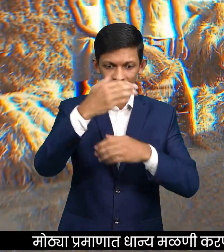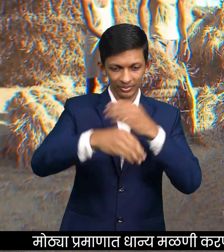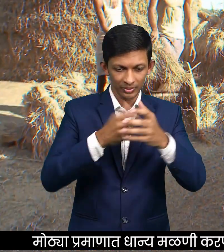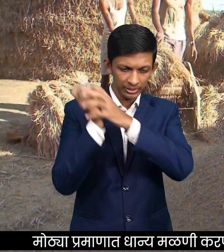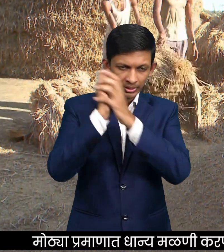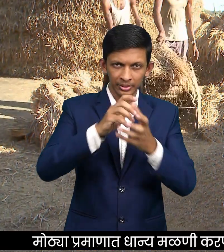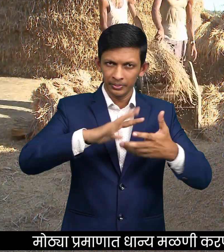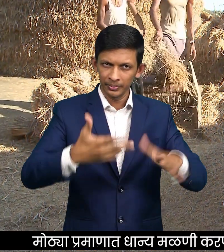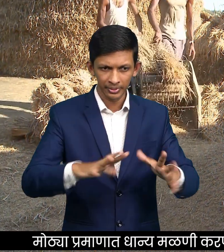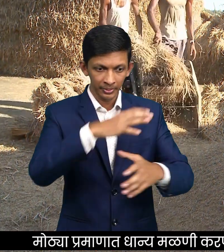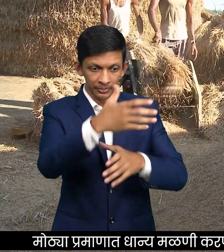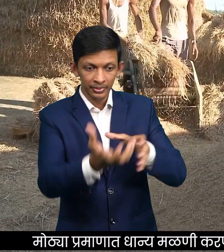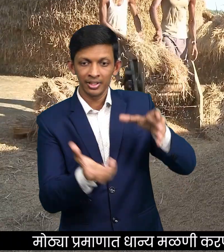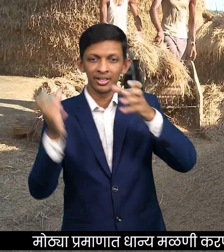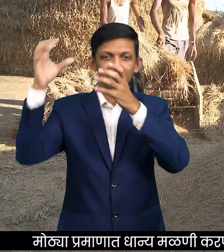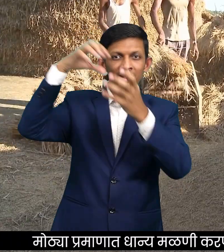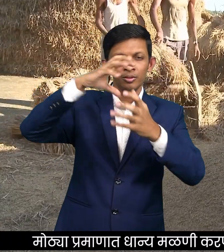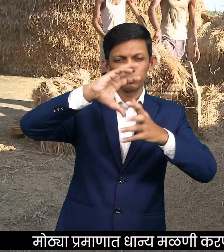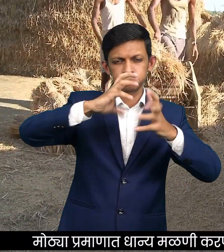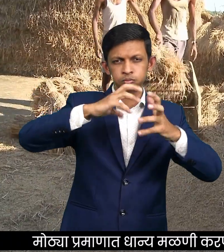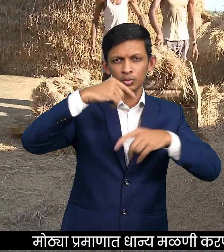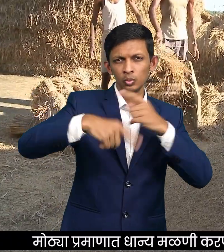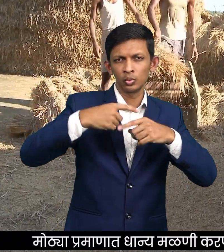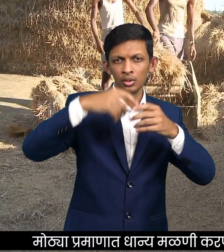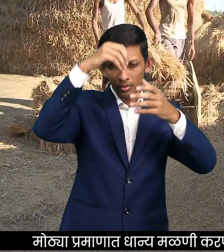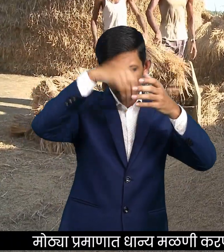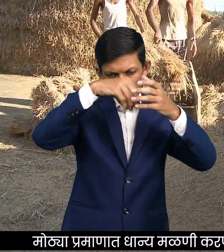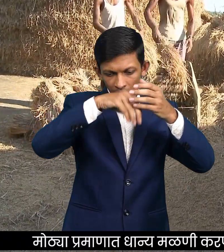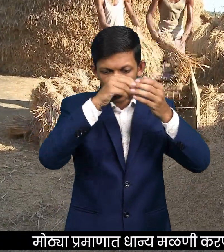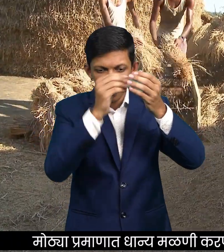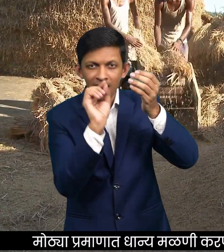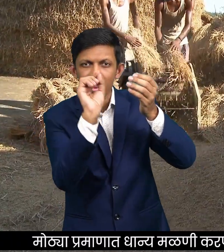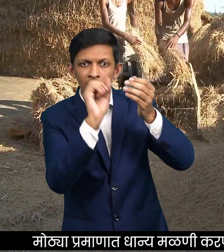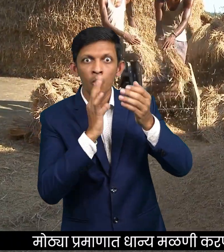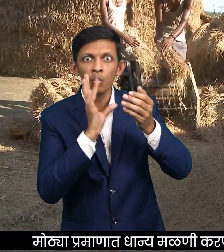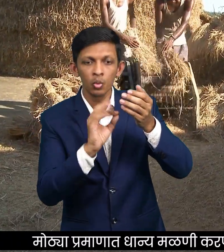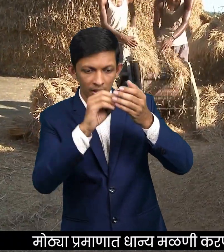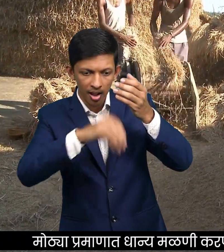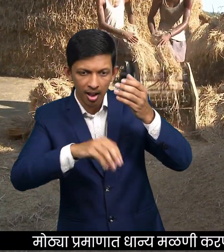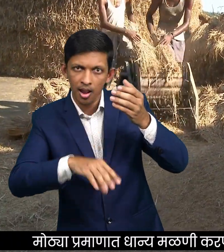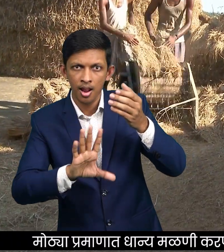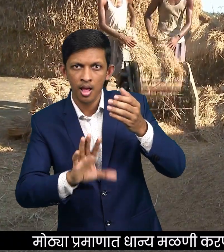मोठ्या प्रमाणात धान्य मळणी करण्यासाठी यंत्रांचा वापर केला जातो.